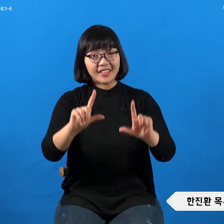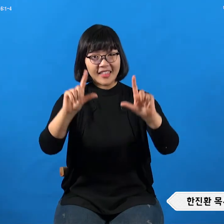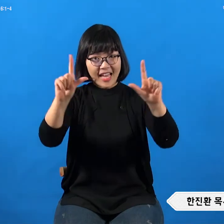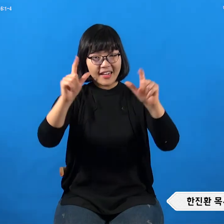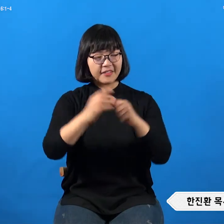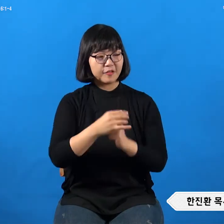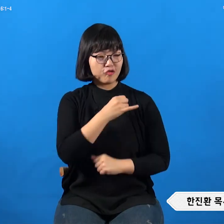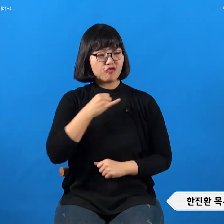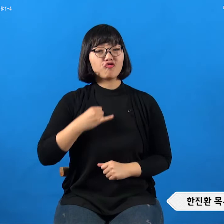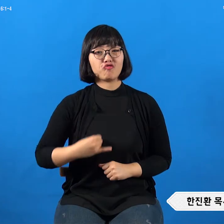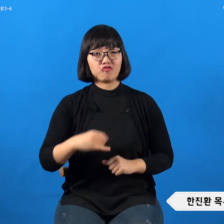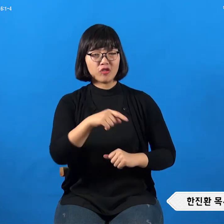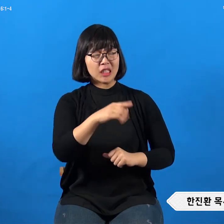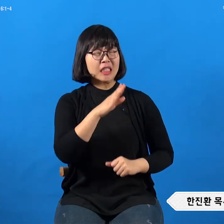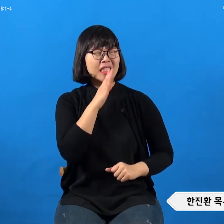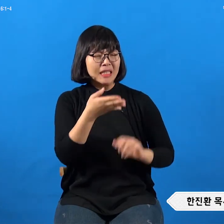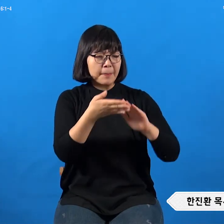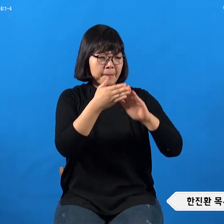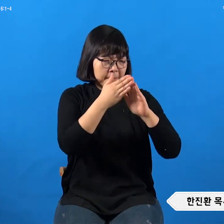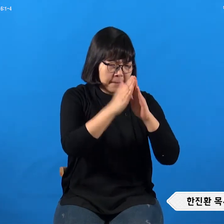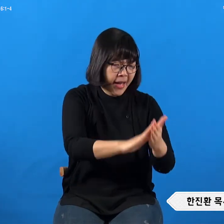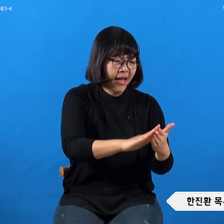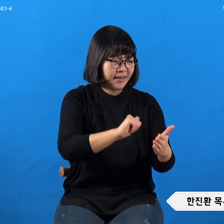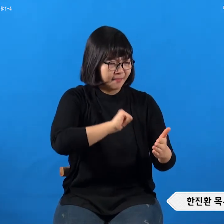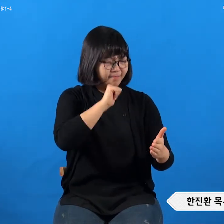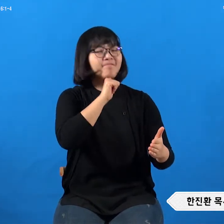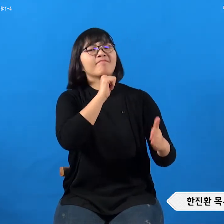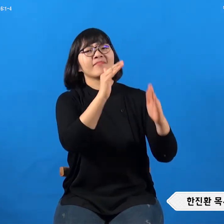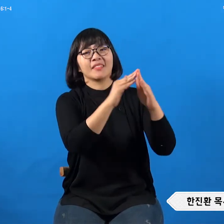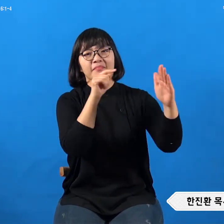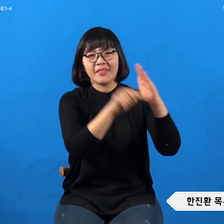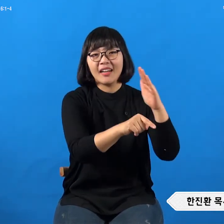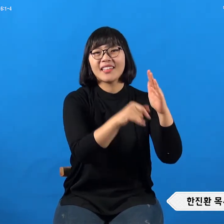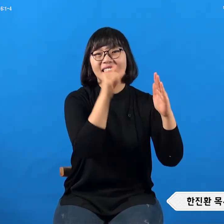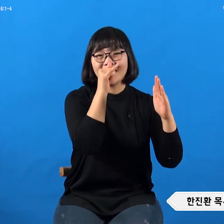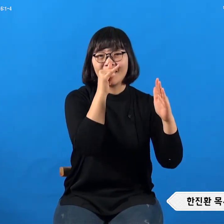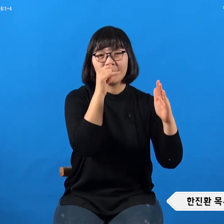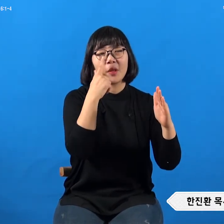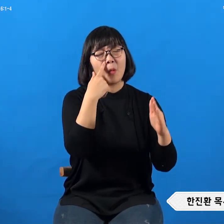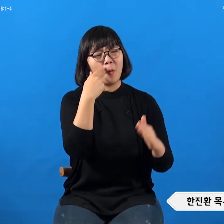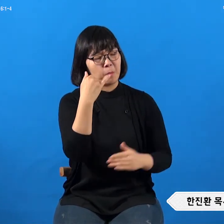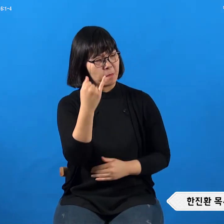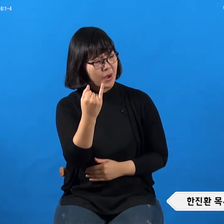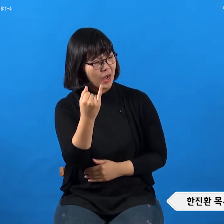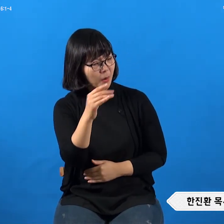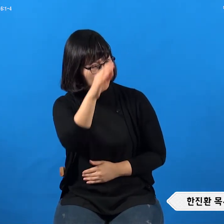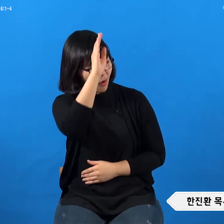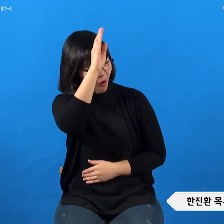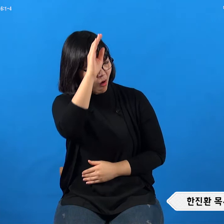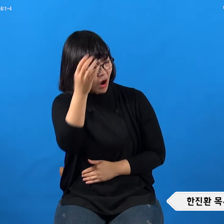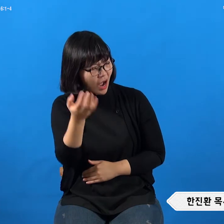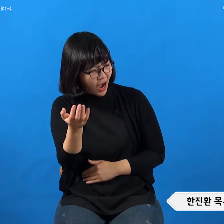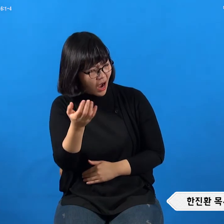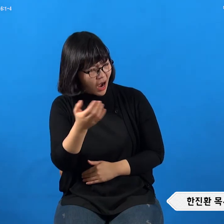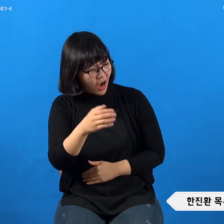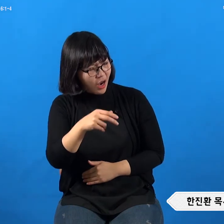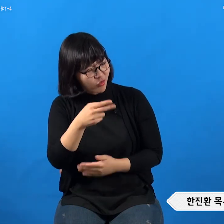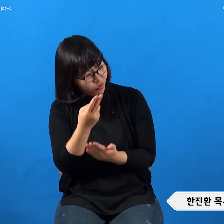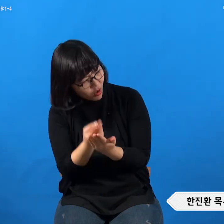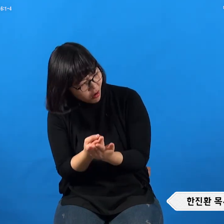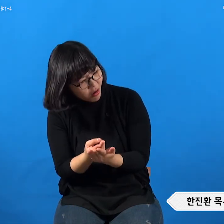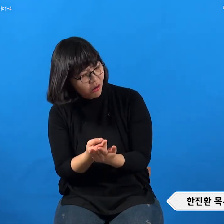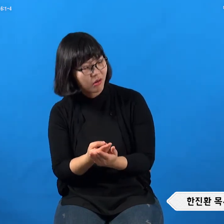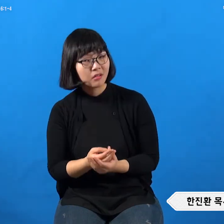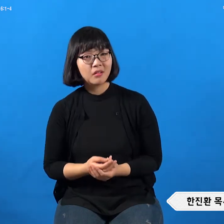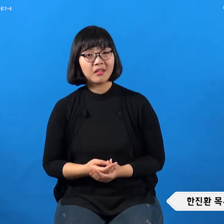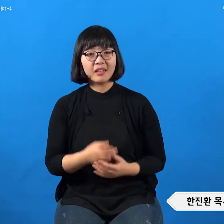가난한 현지인 가정을 방문을 하게 되었습니다. 갓난 아기를 안고 있는 어머니는 몸져 누워있고, 굶어서